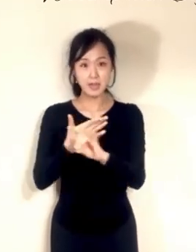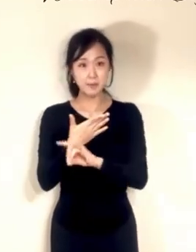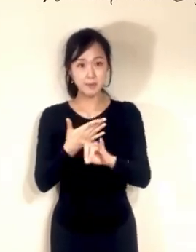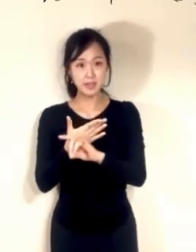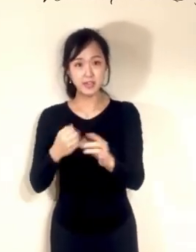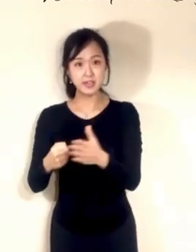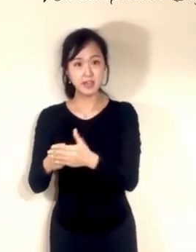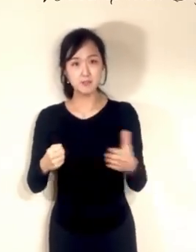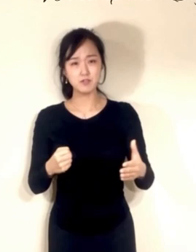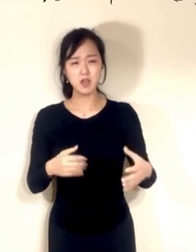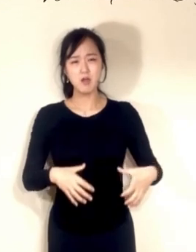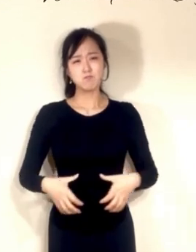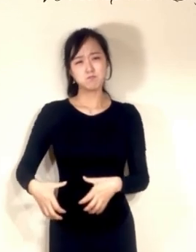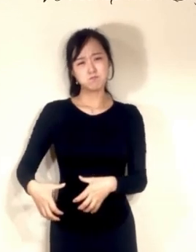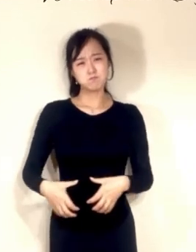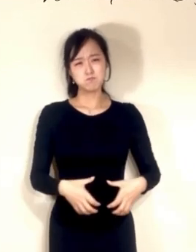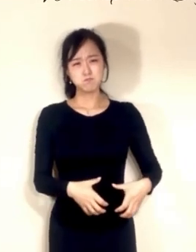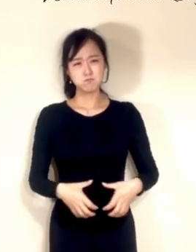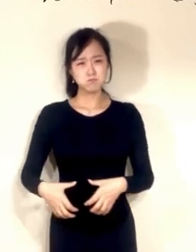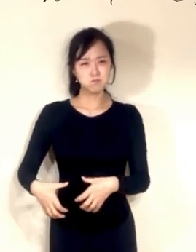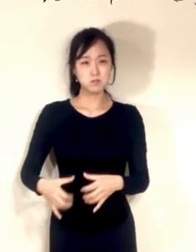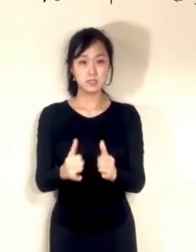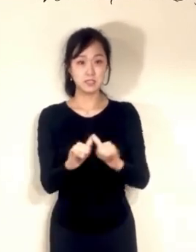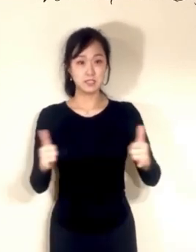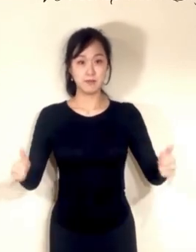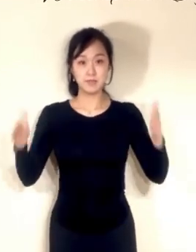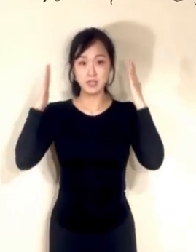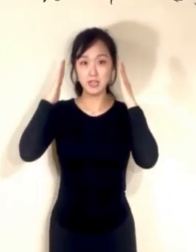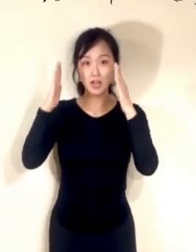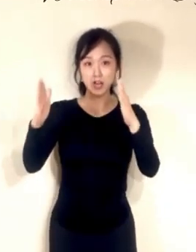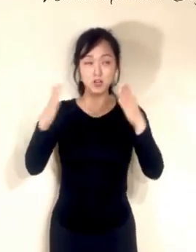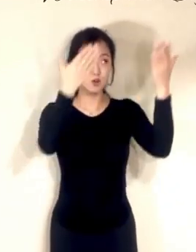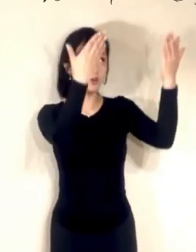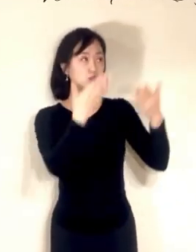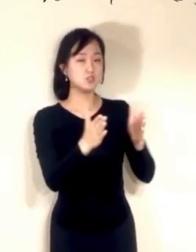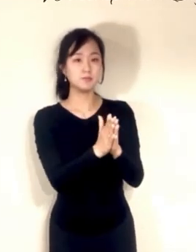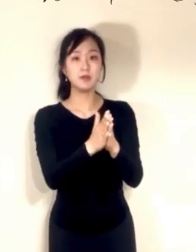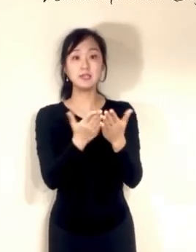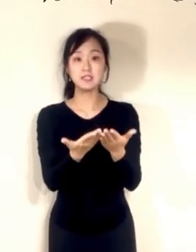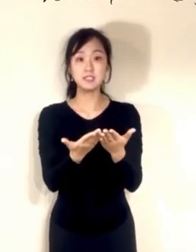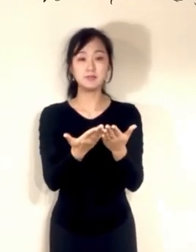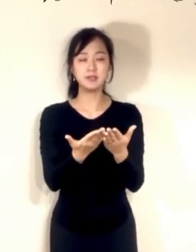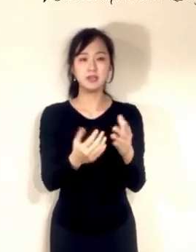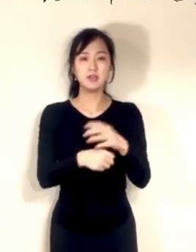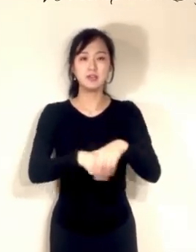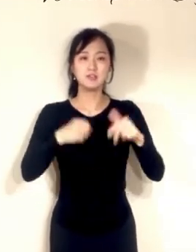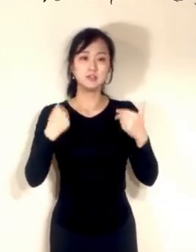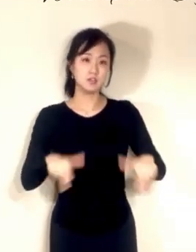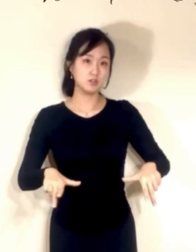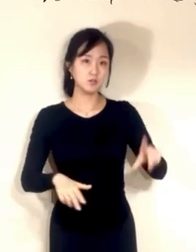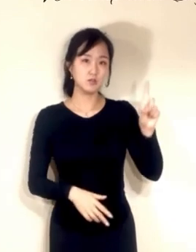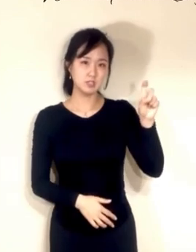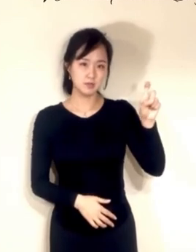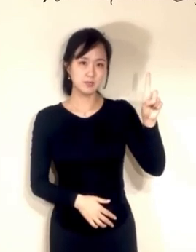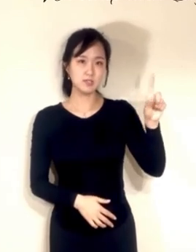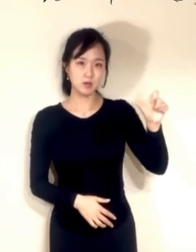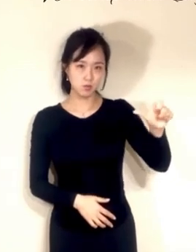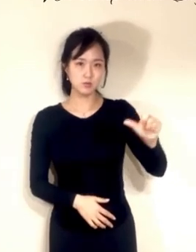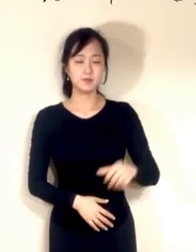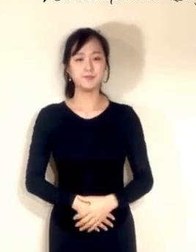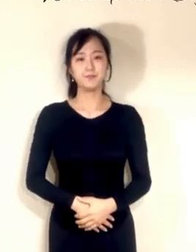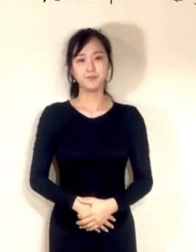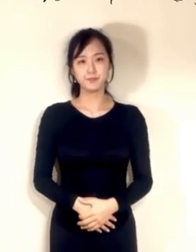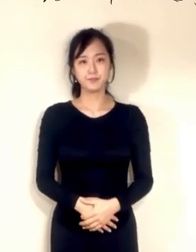이렇게 이 땅의 명분 때문에 주님의 일에 머뭇거리는 자들을 향하여 하고 있는 말씀이 바로 5절입니다.